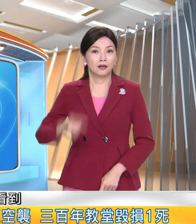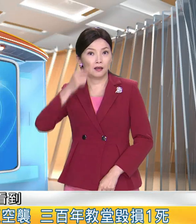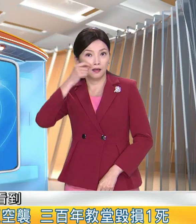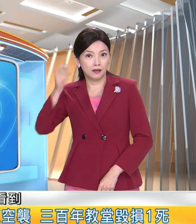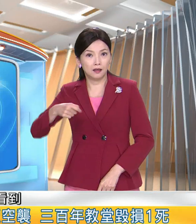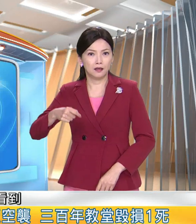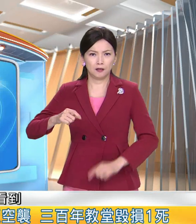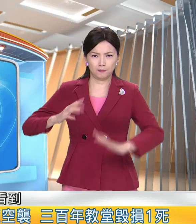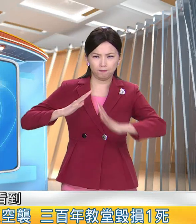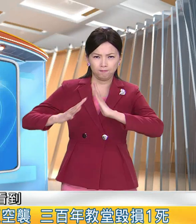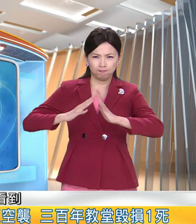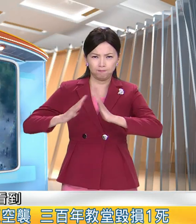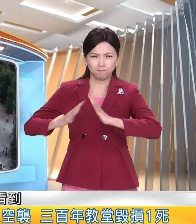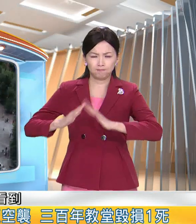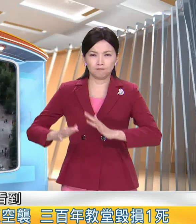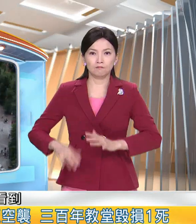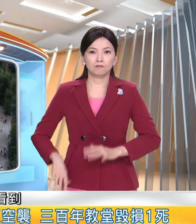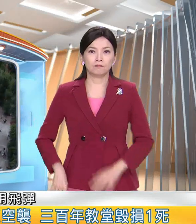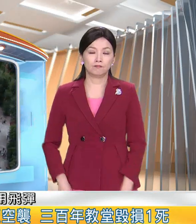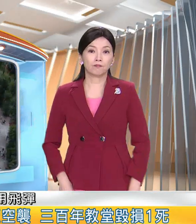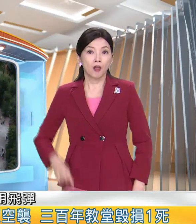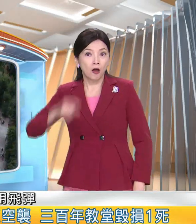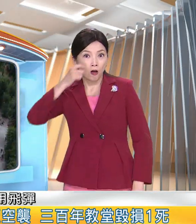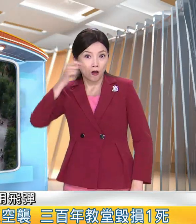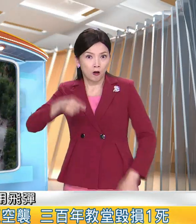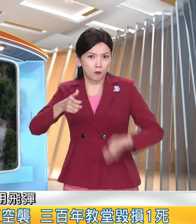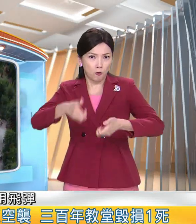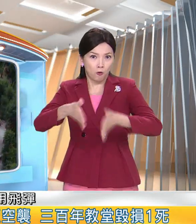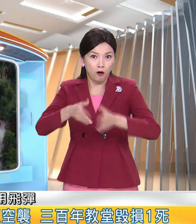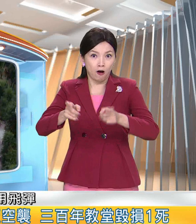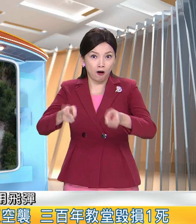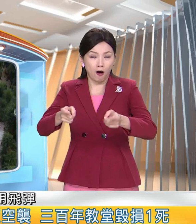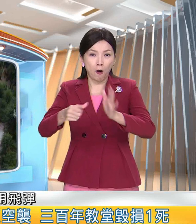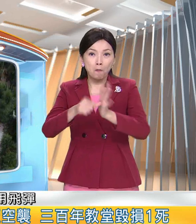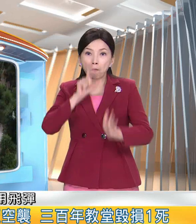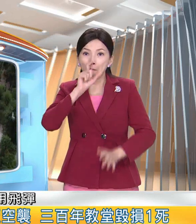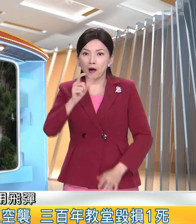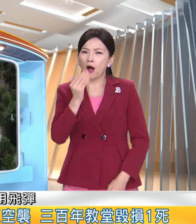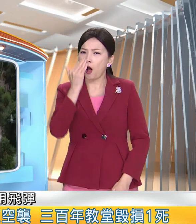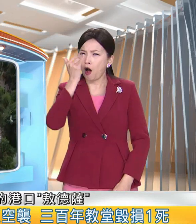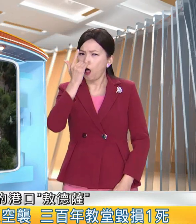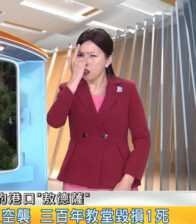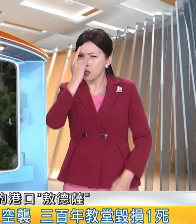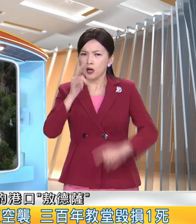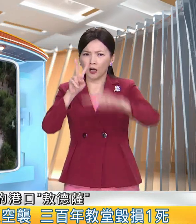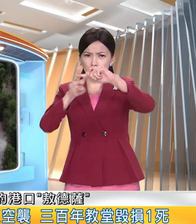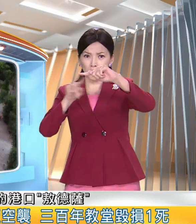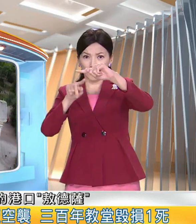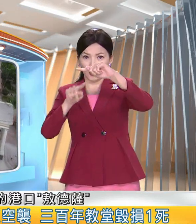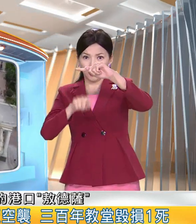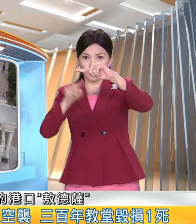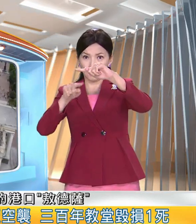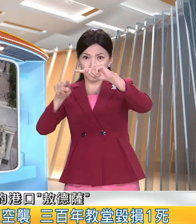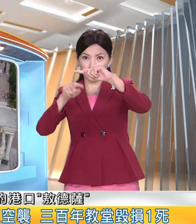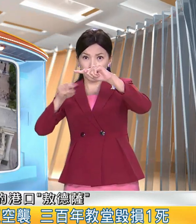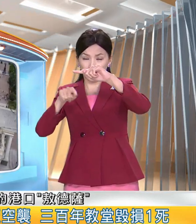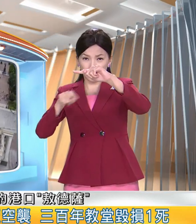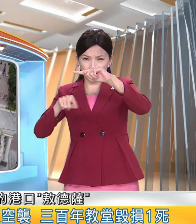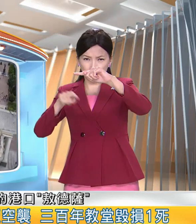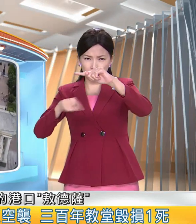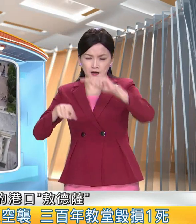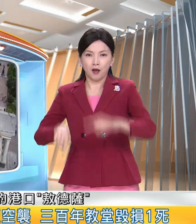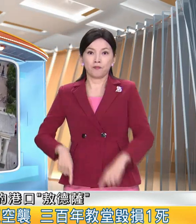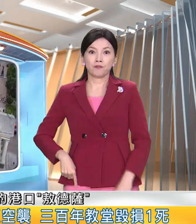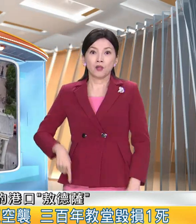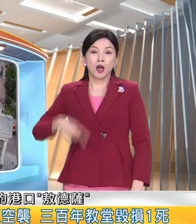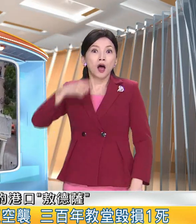俄乌战争方面来看到，俄罗斯军队持续用飞弹攻击乌克兰重要的港